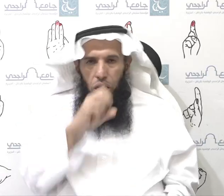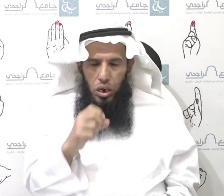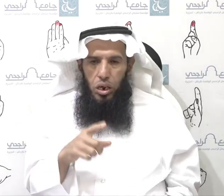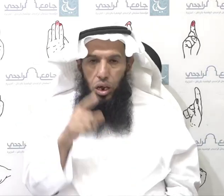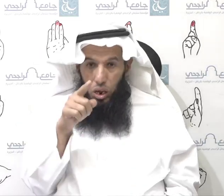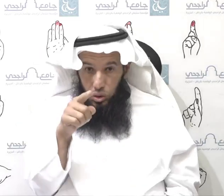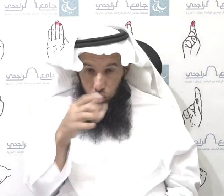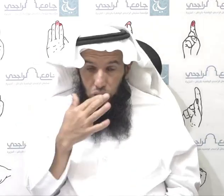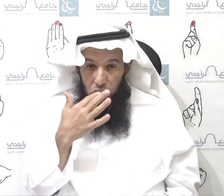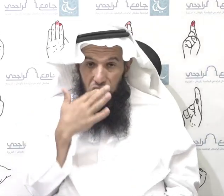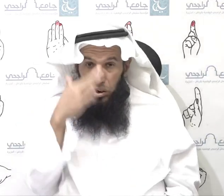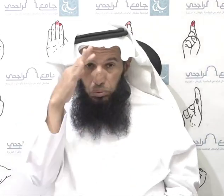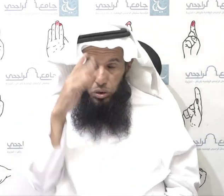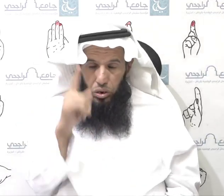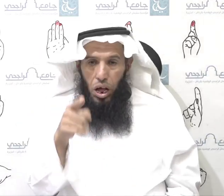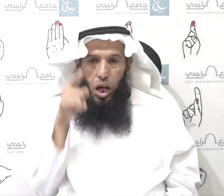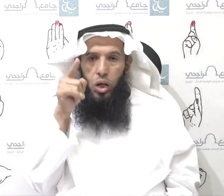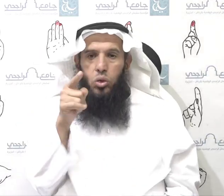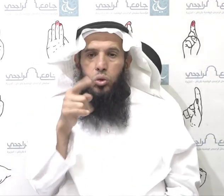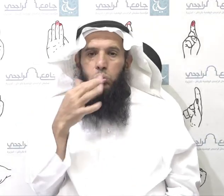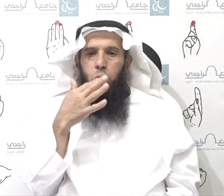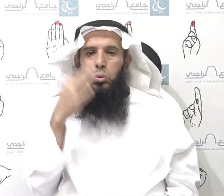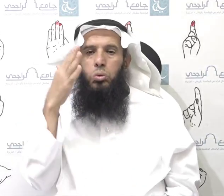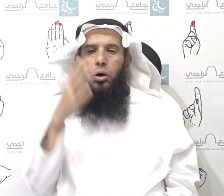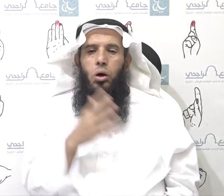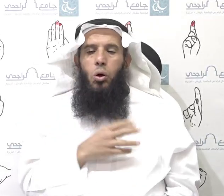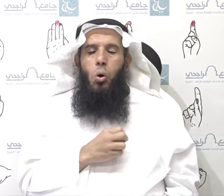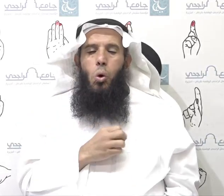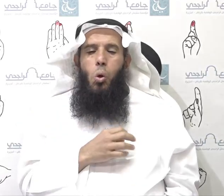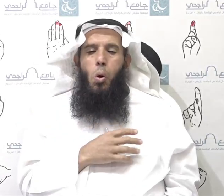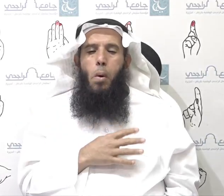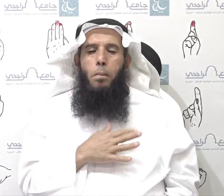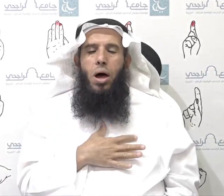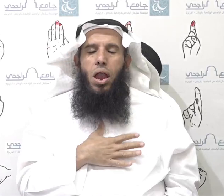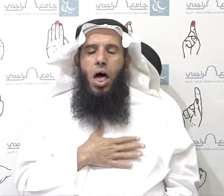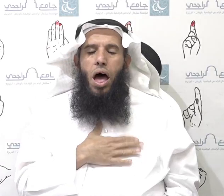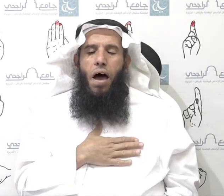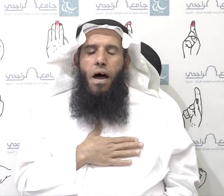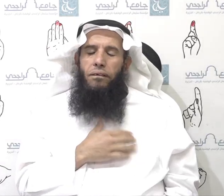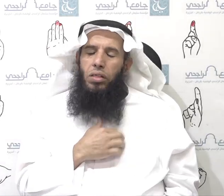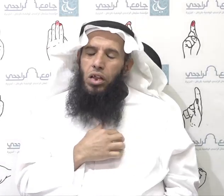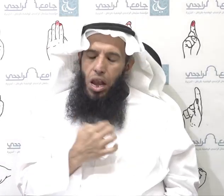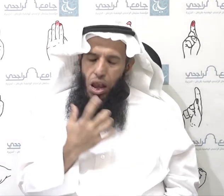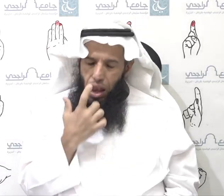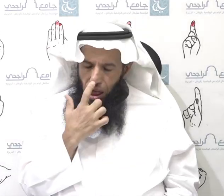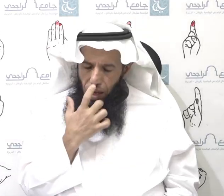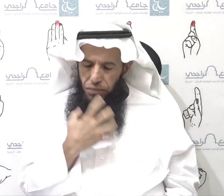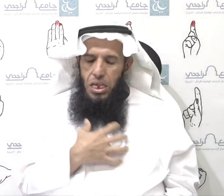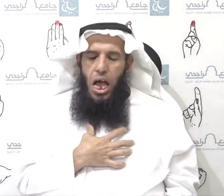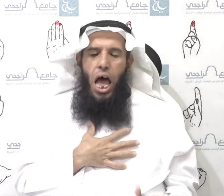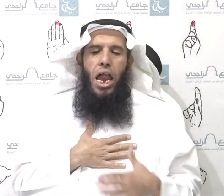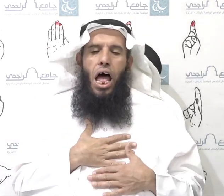الكبار، أنتم الكبار في قلوبنا، كبار في نفوسنا، كبار في